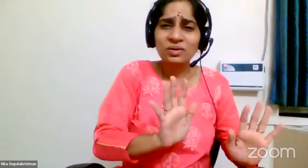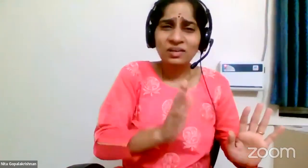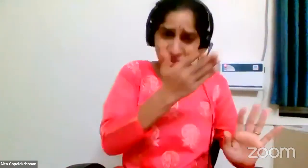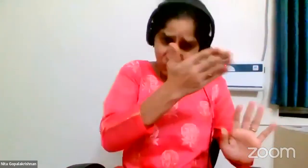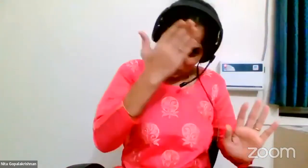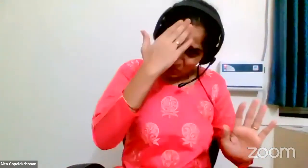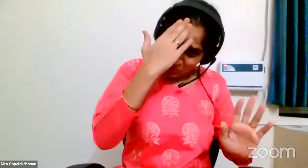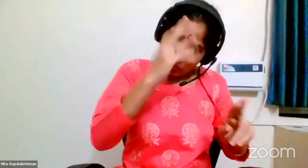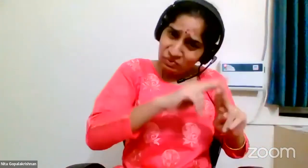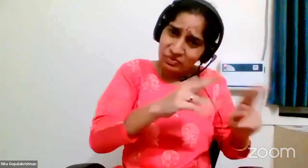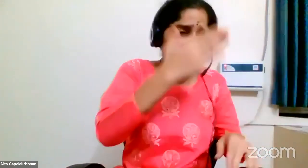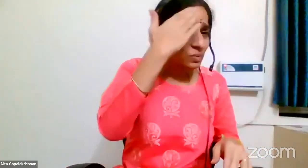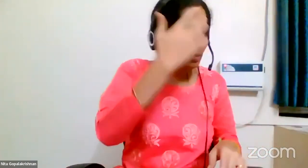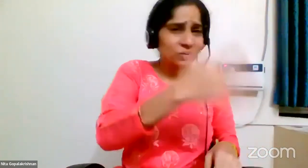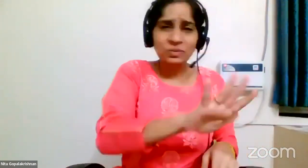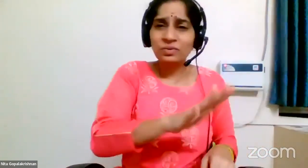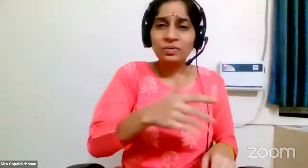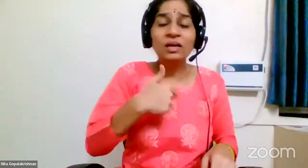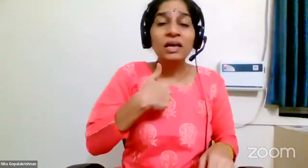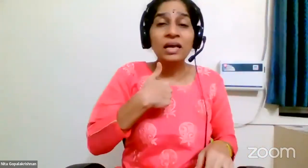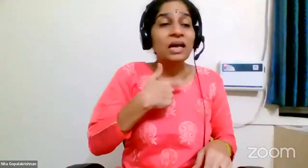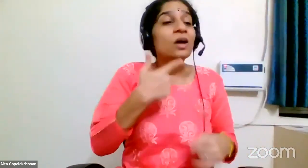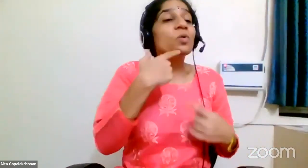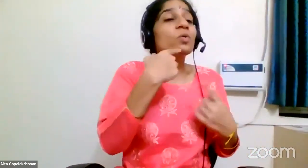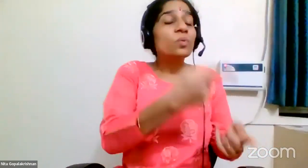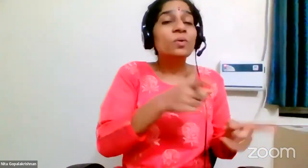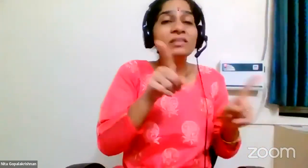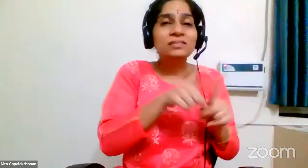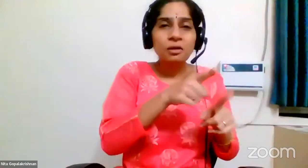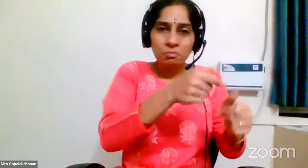और इसीलिए अब इसे मेरे द्वारा सुनो।